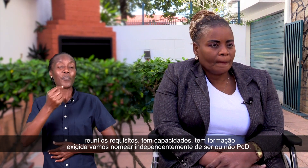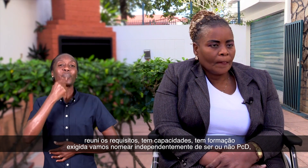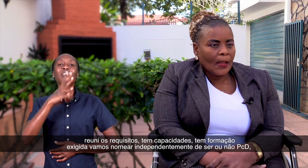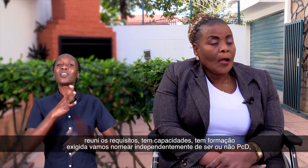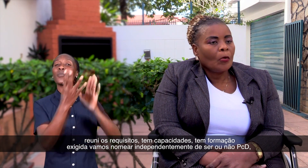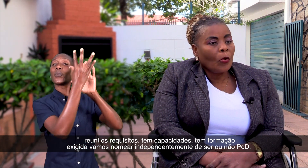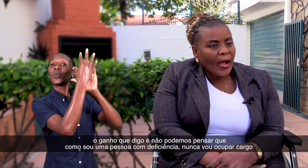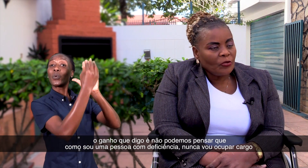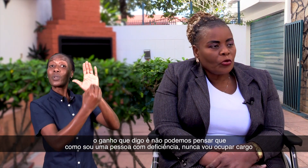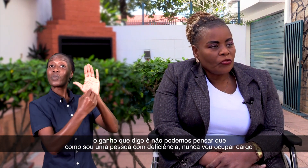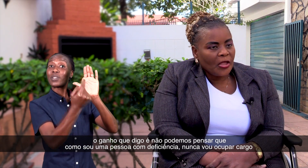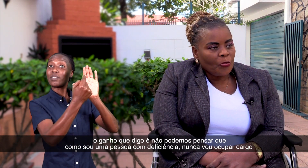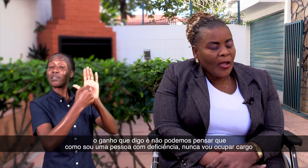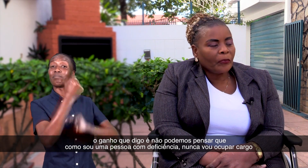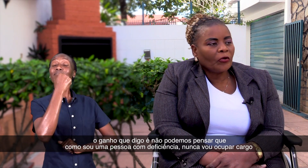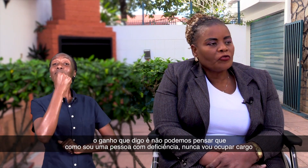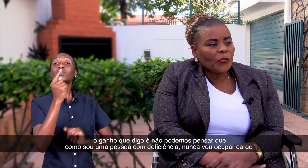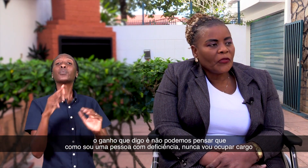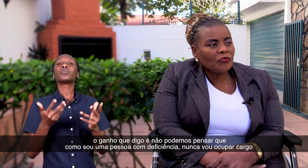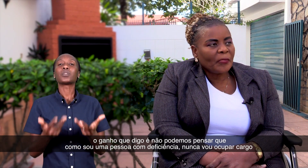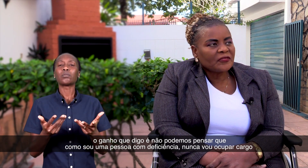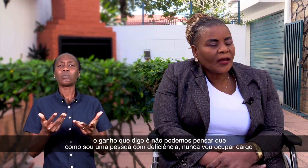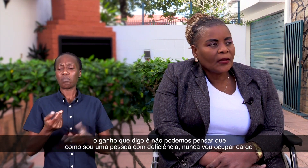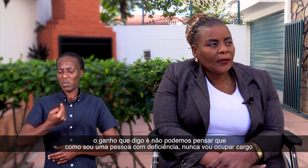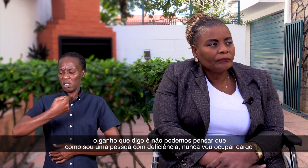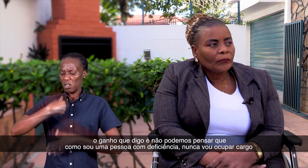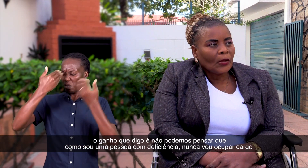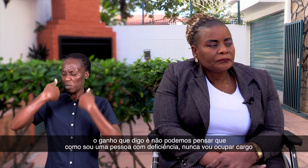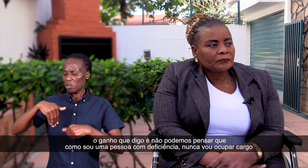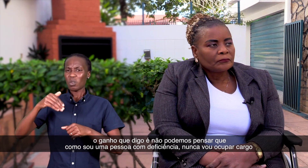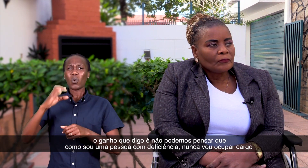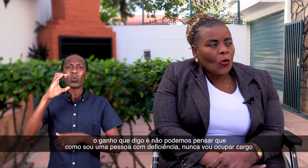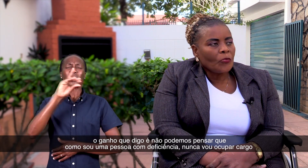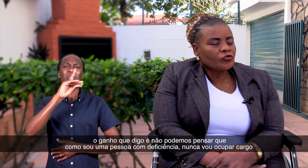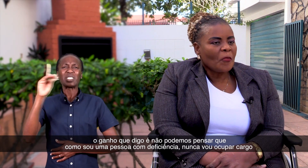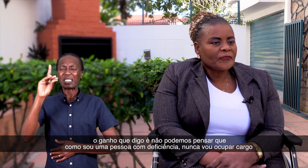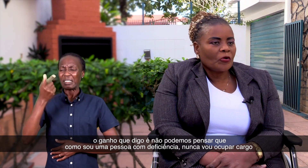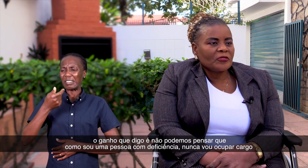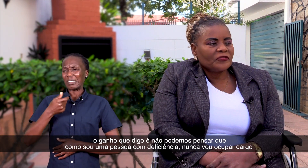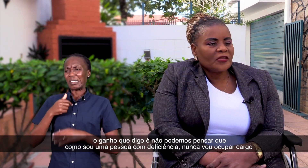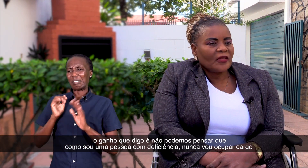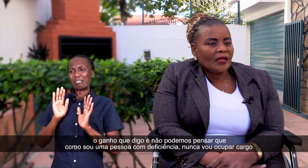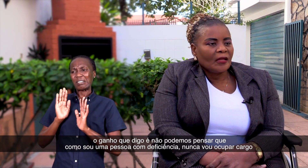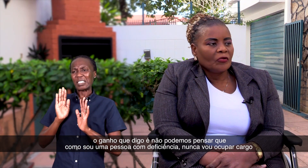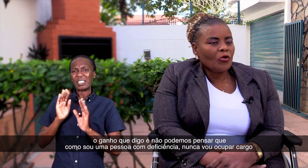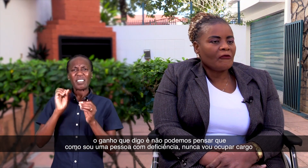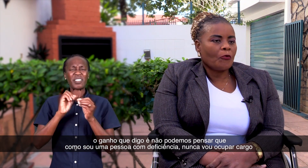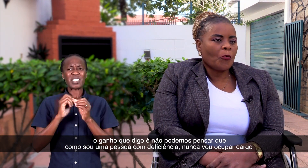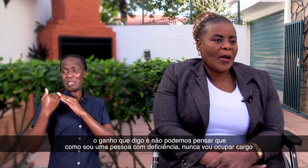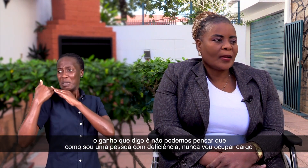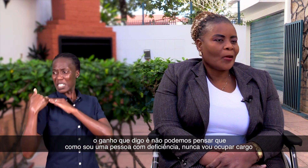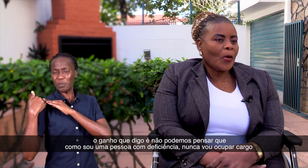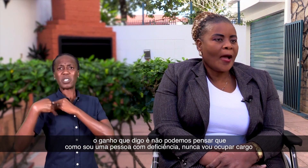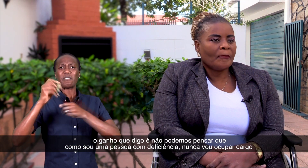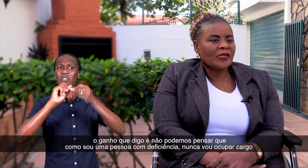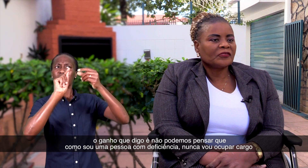deficiência. O ganho que eu digo é porque nós não podemos pensar que, como eu sou uma pessoa com deficiência, nunca vou